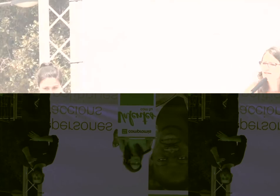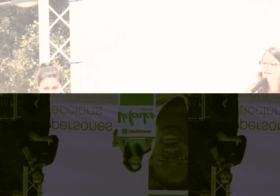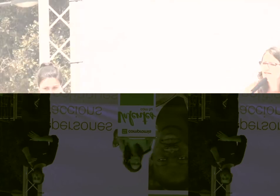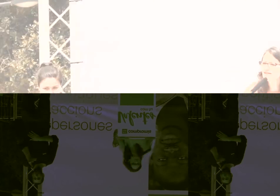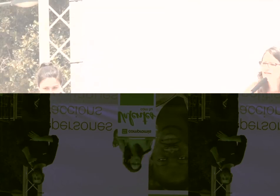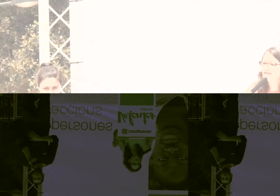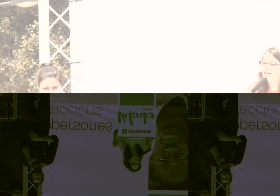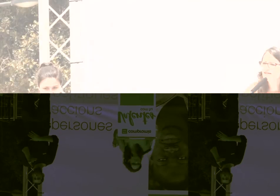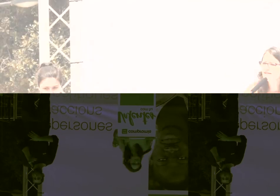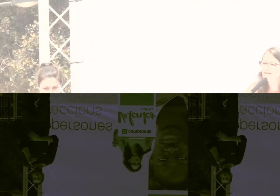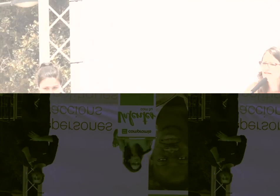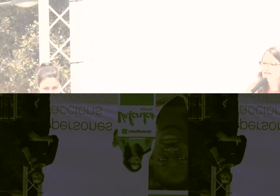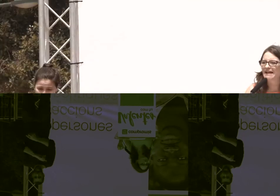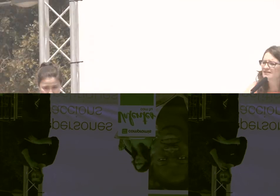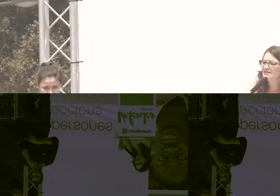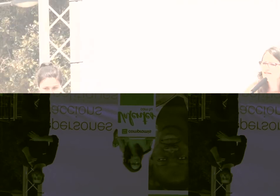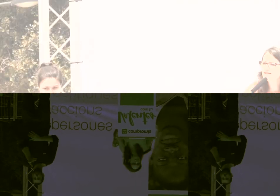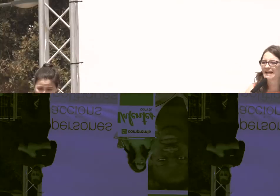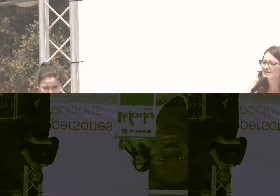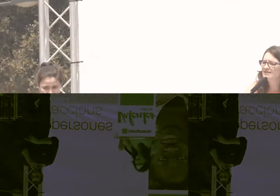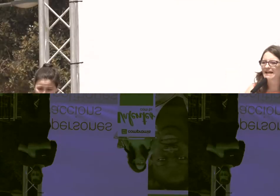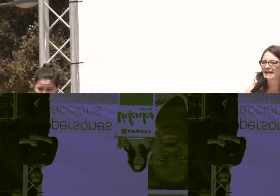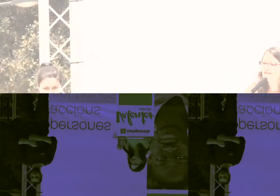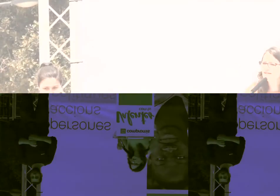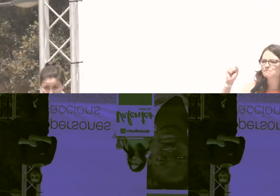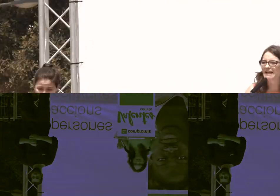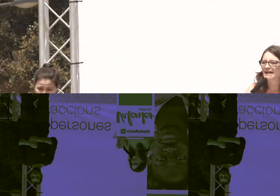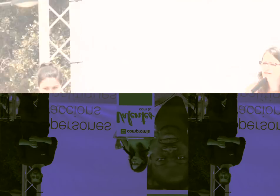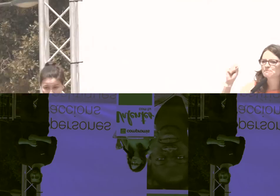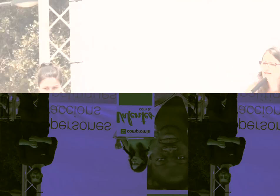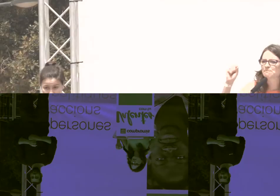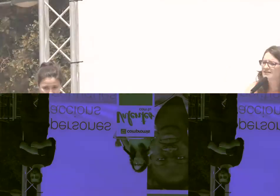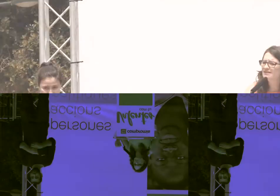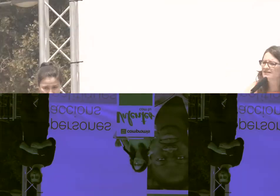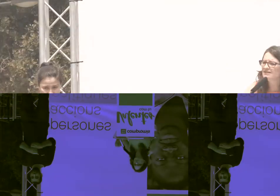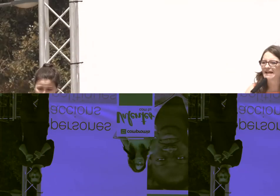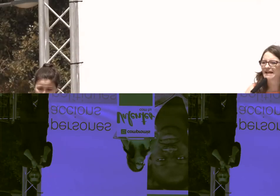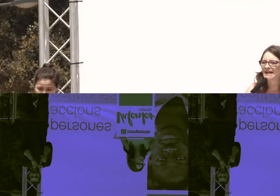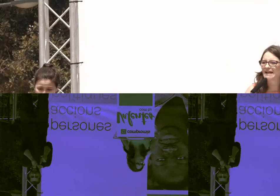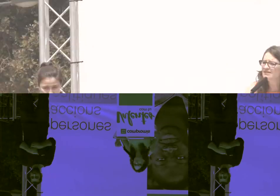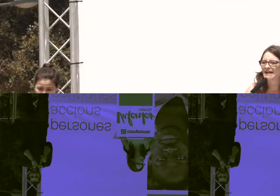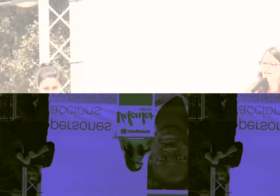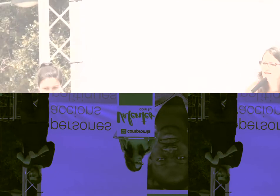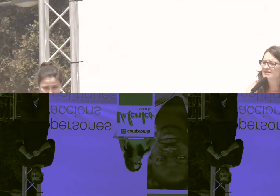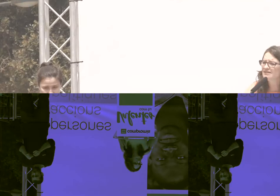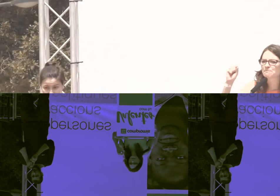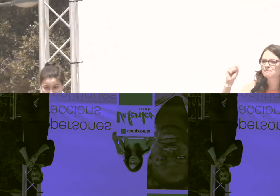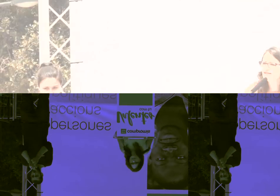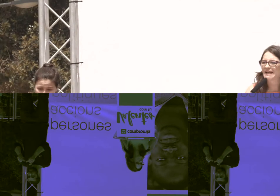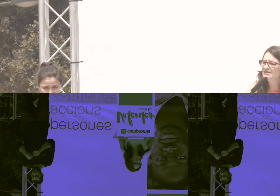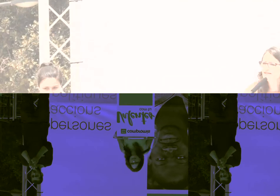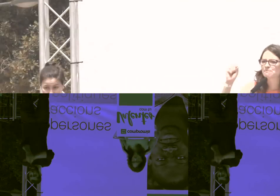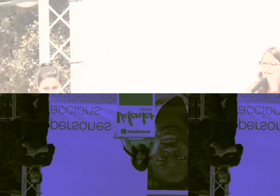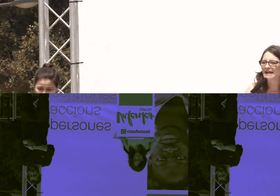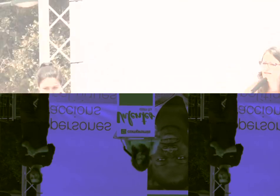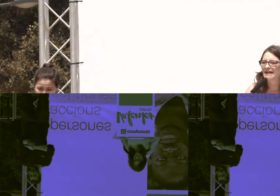la valentia es va instal·lar en tots i cadascuna de les persones que votaren per el canvi. Perquè el 24 de maig